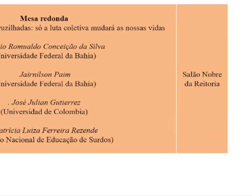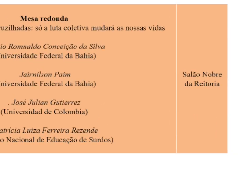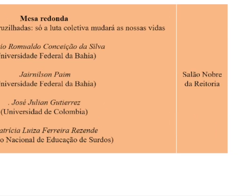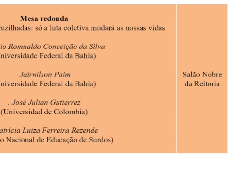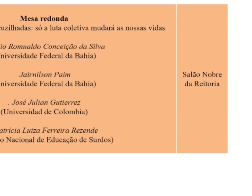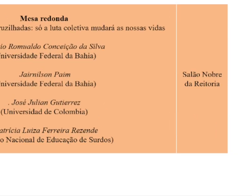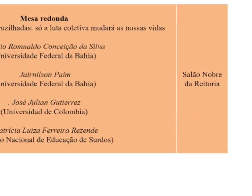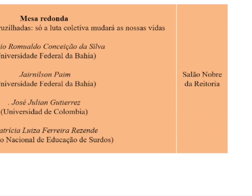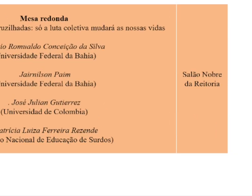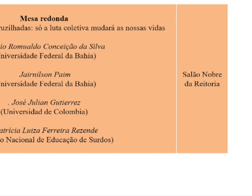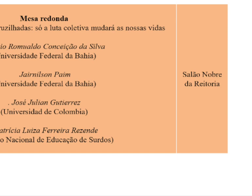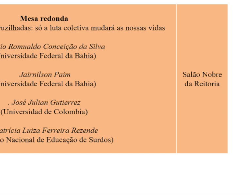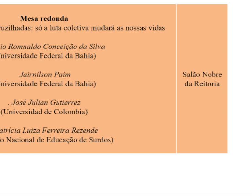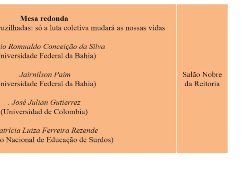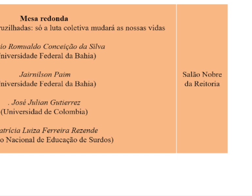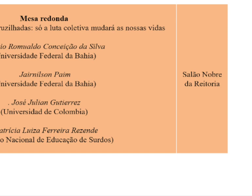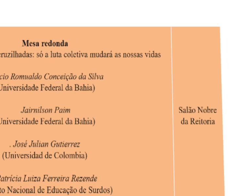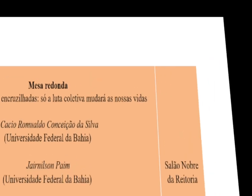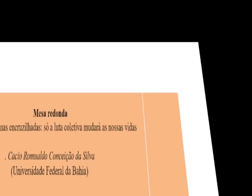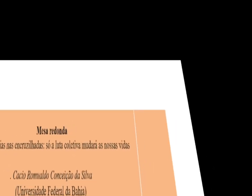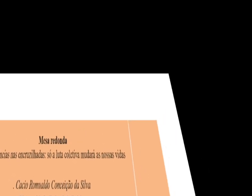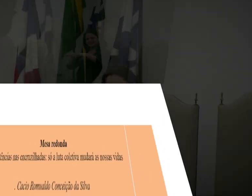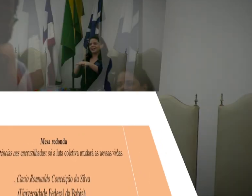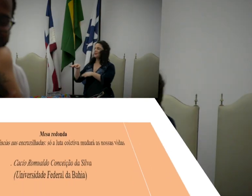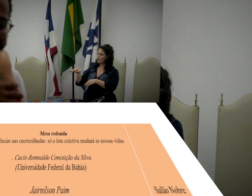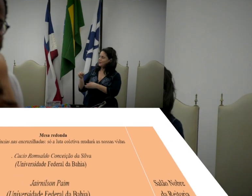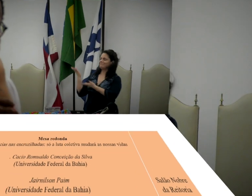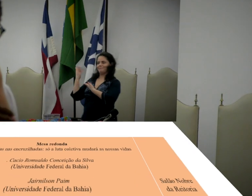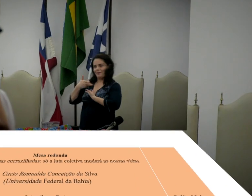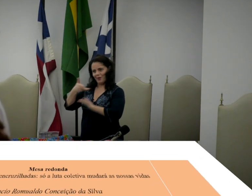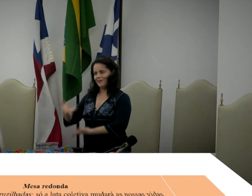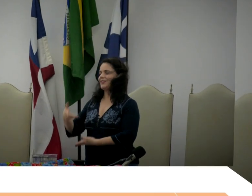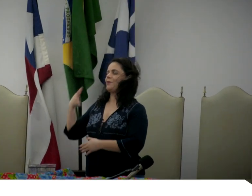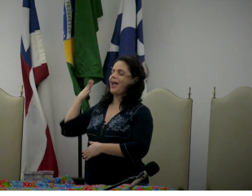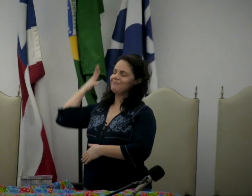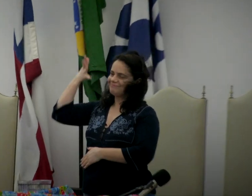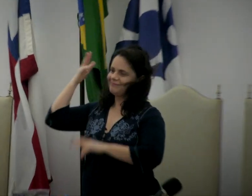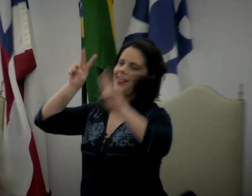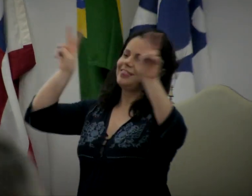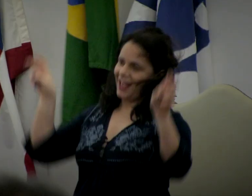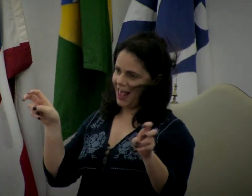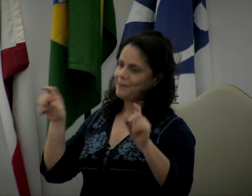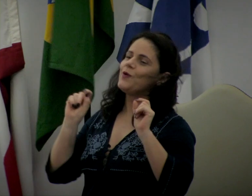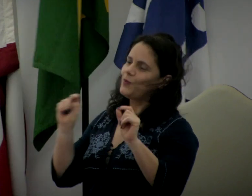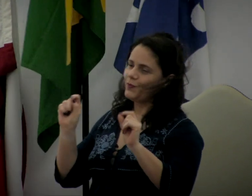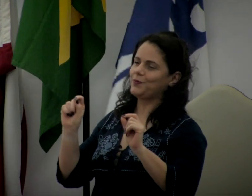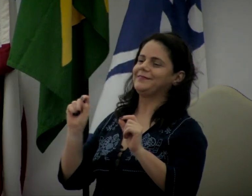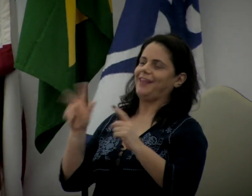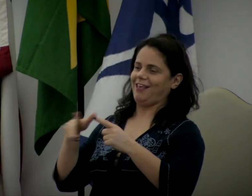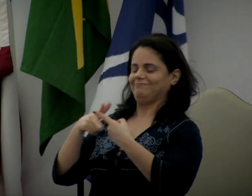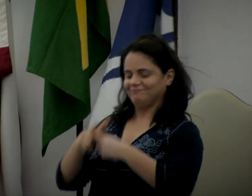Boa noite a todos. Primeiramente, muito obrigada à comissão organizadora pelo convite para a